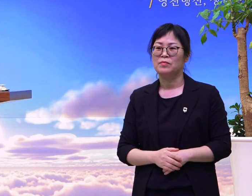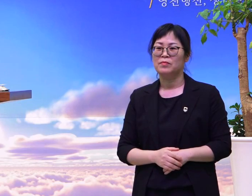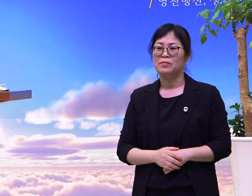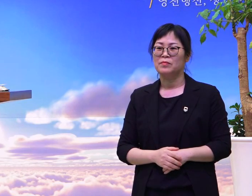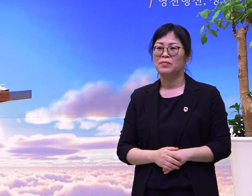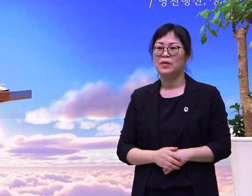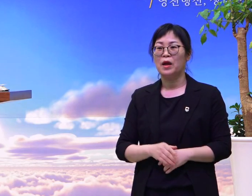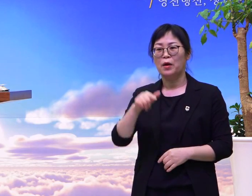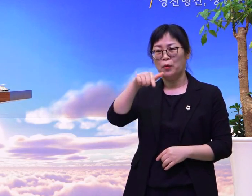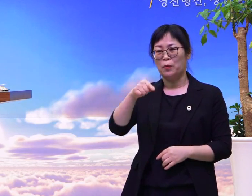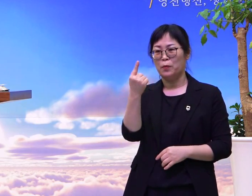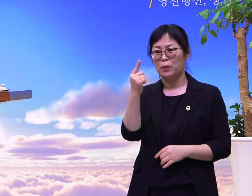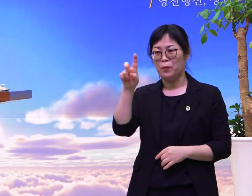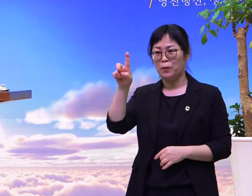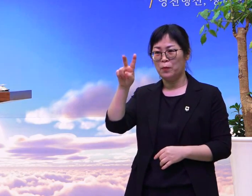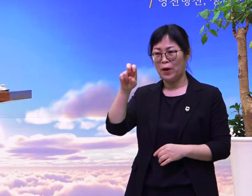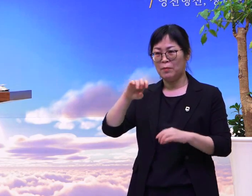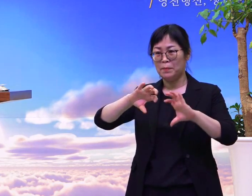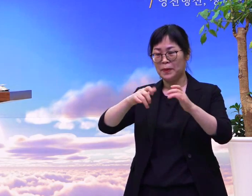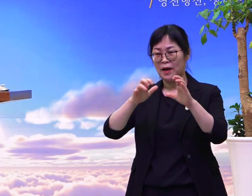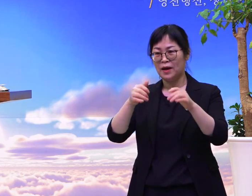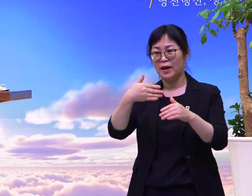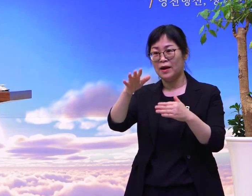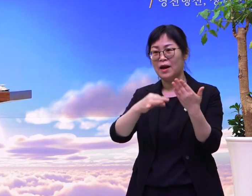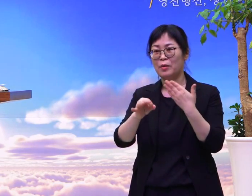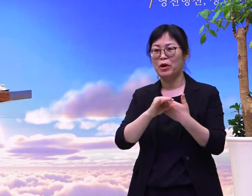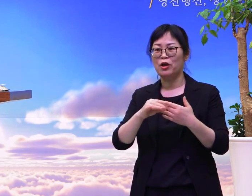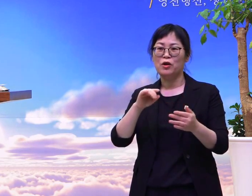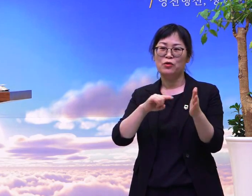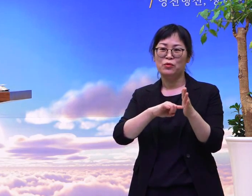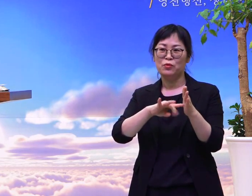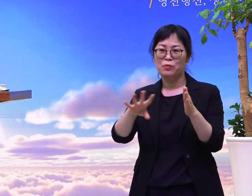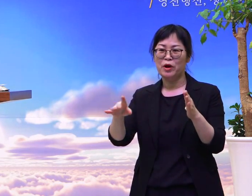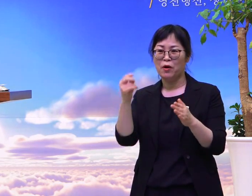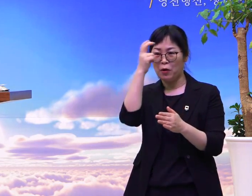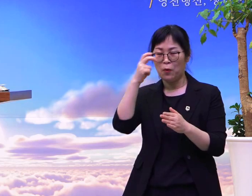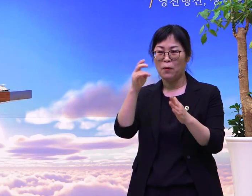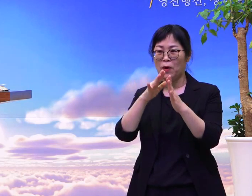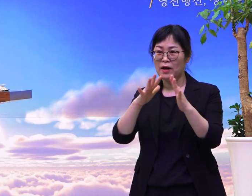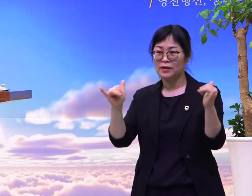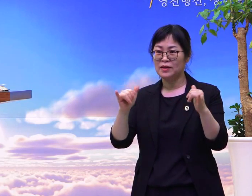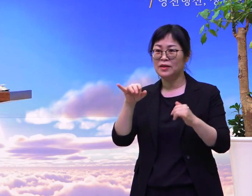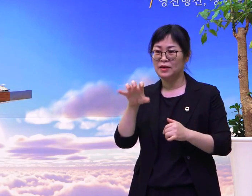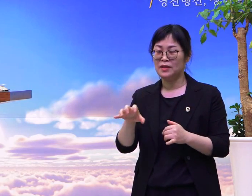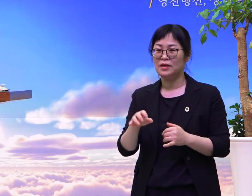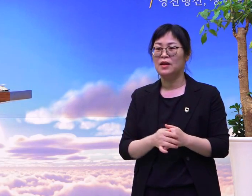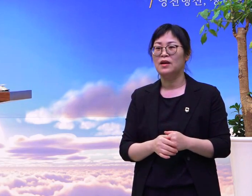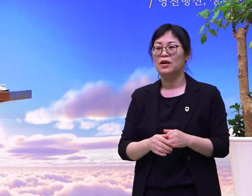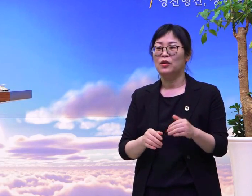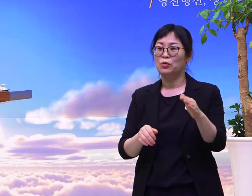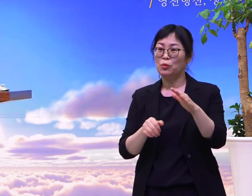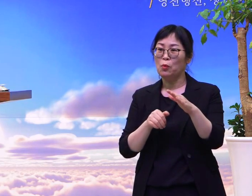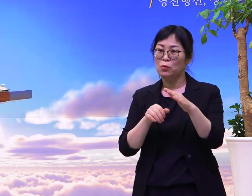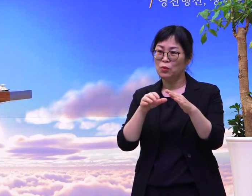괌에 가면 그 괌의 남부 지역에 유명한 관광지 중에요, 요코이 동굴이라는 동굴이 있습니다.